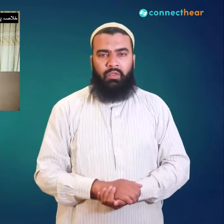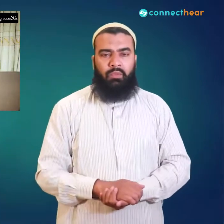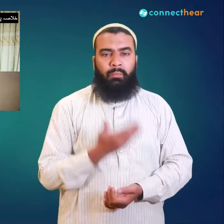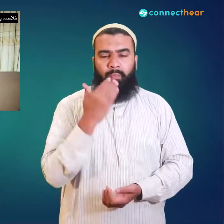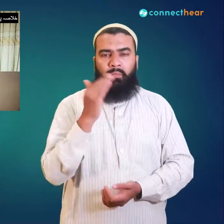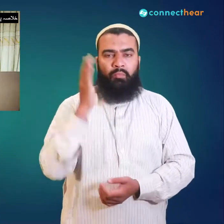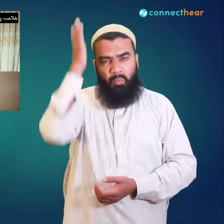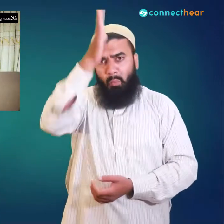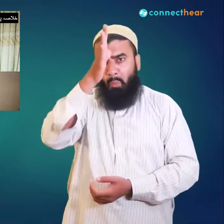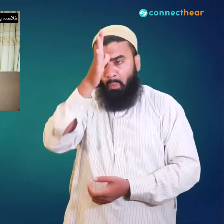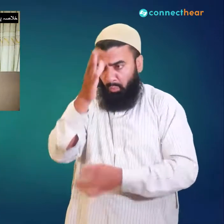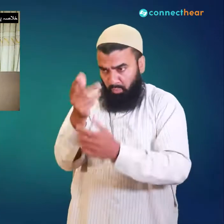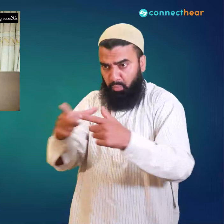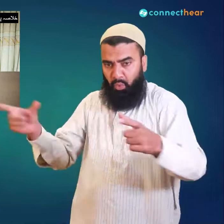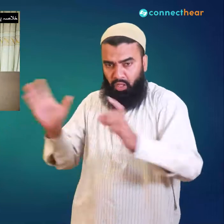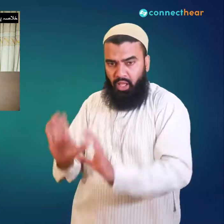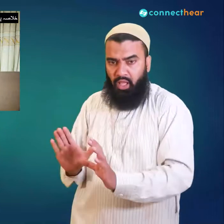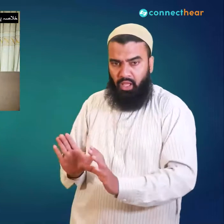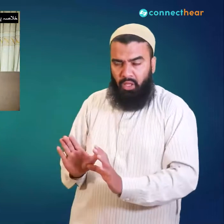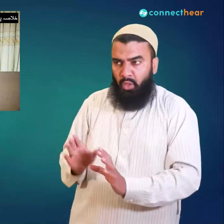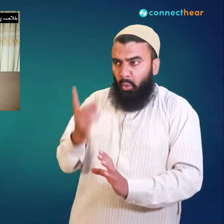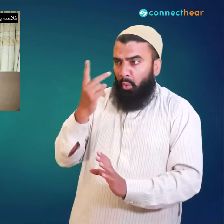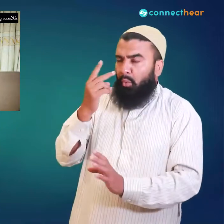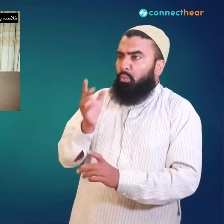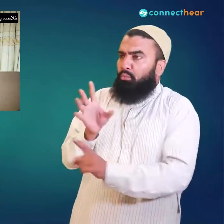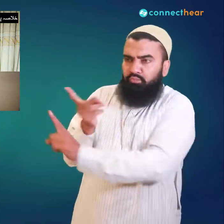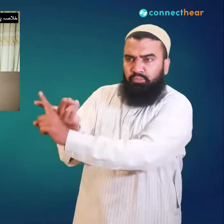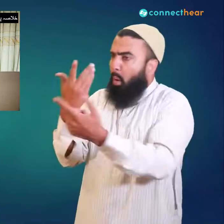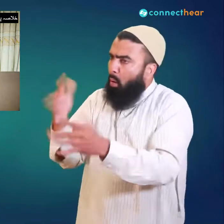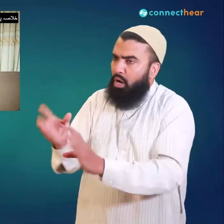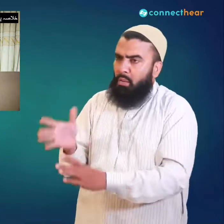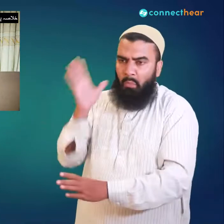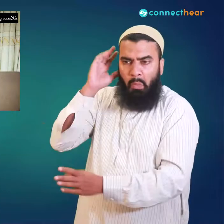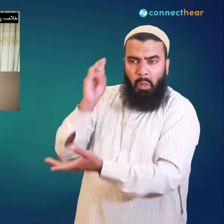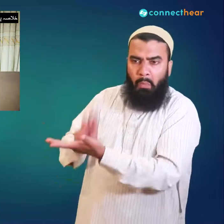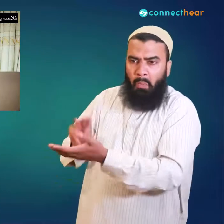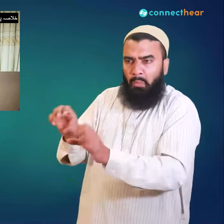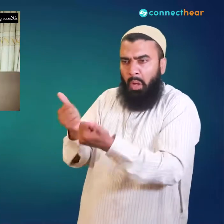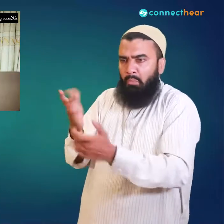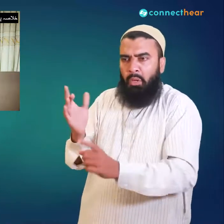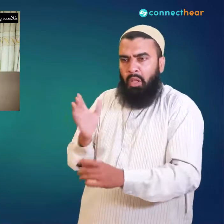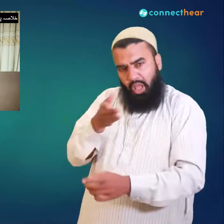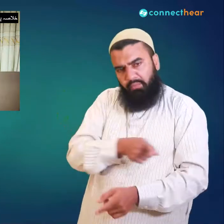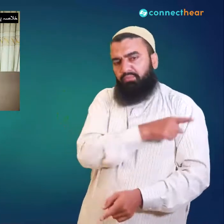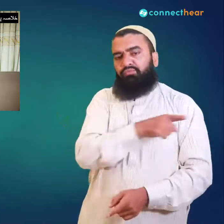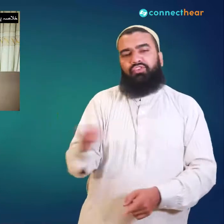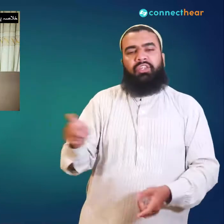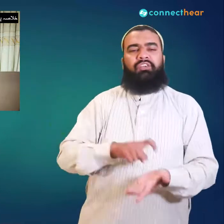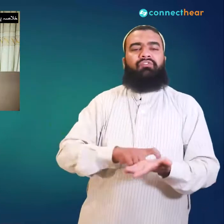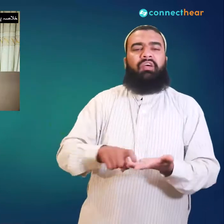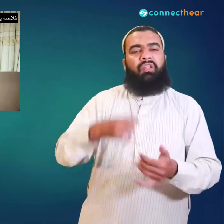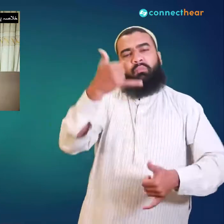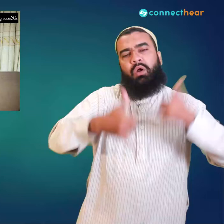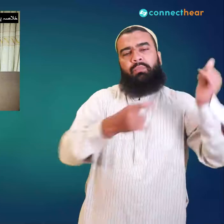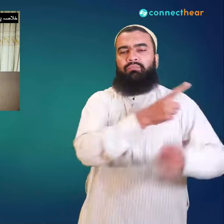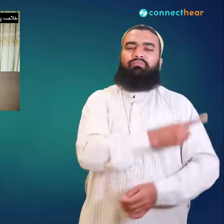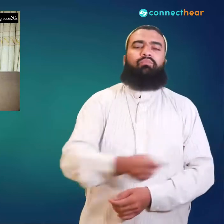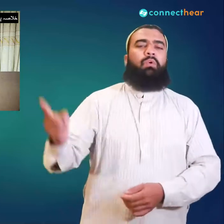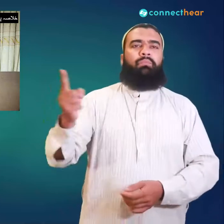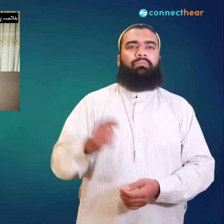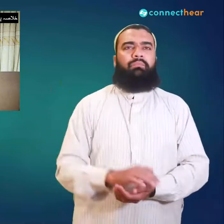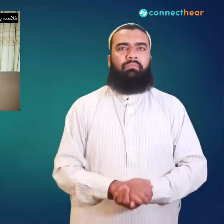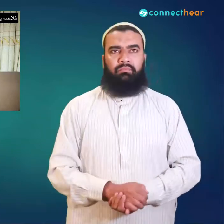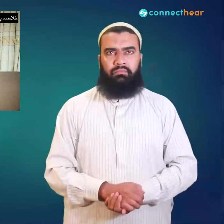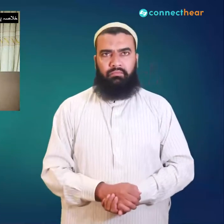گی، بصورت دیگر ان سے جنگ کی جائے گی۔ رکوع نمبر 8، آیت نمبر 11،